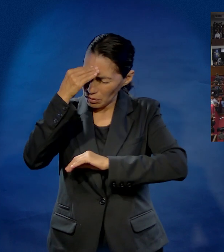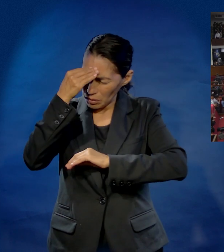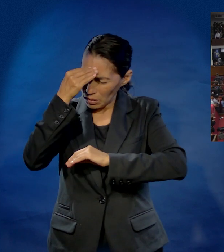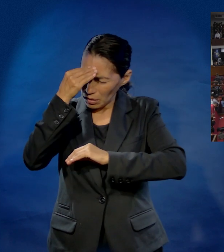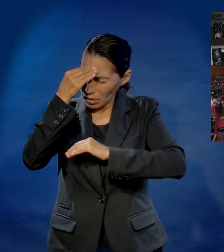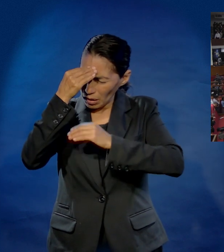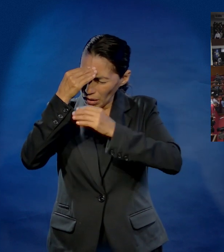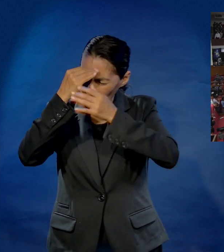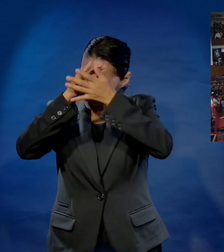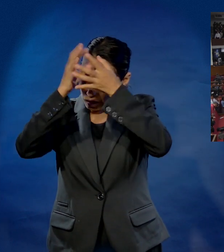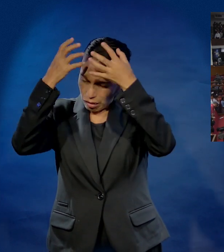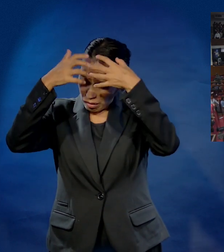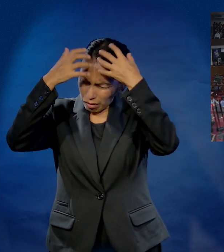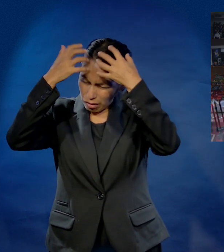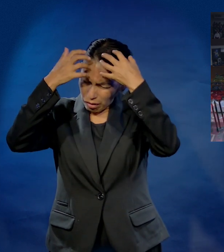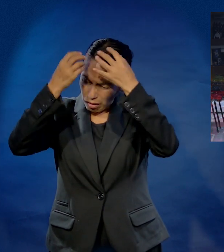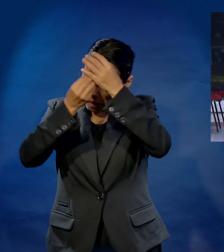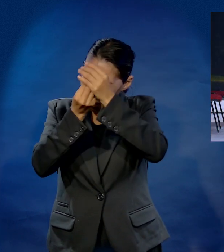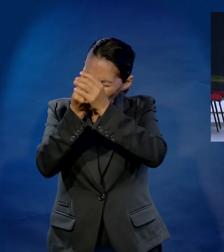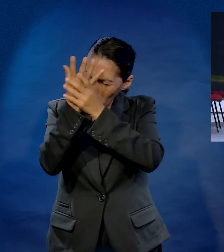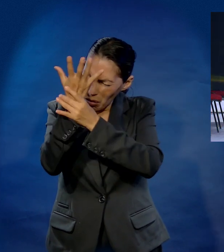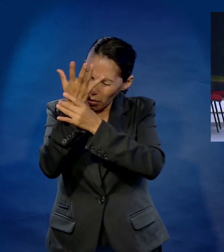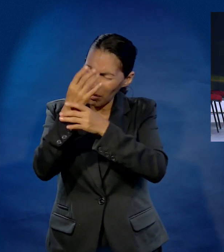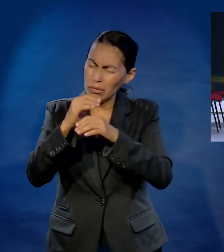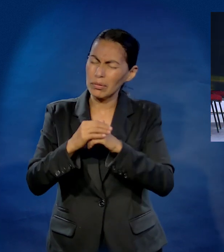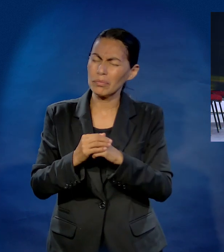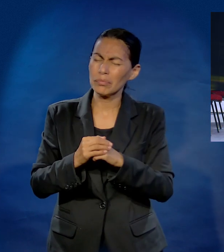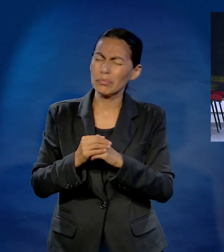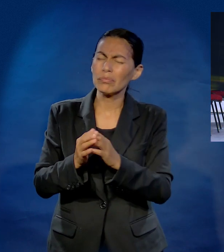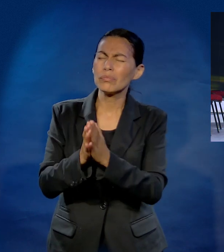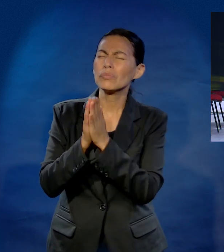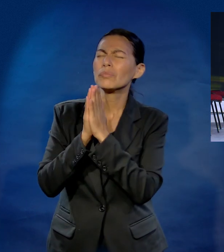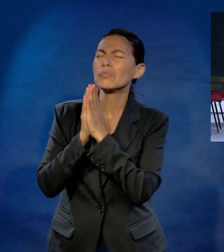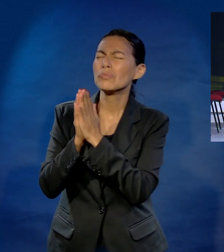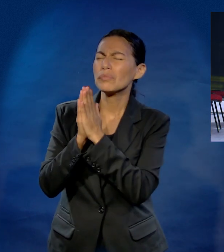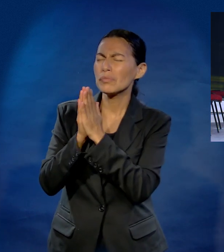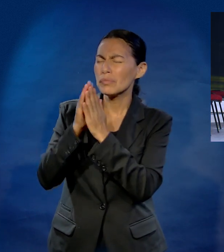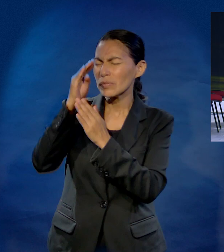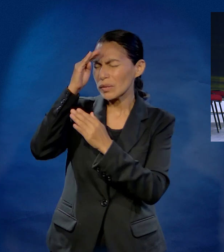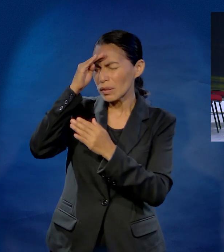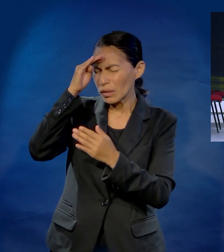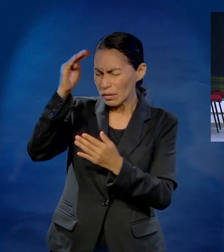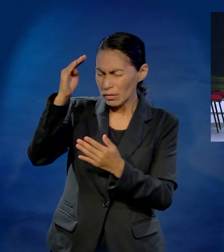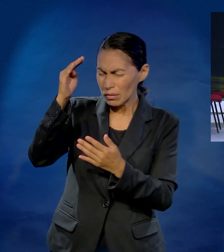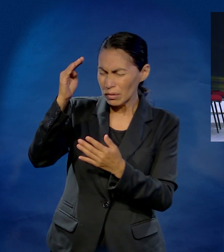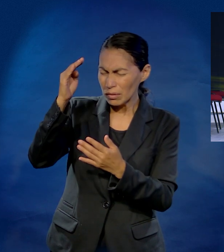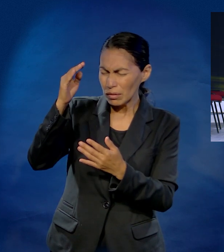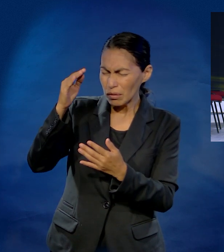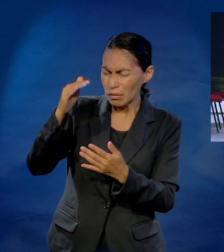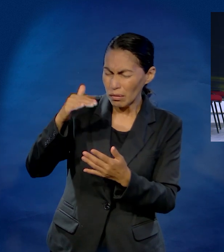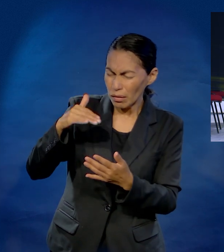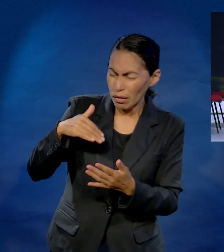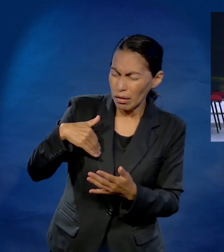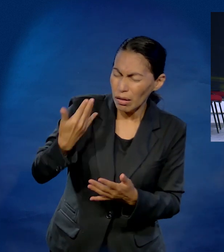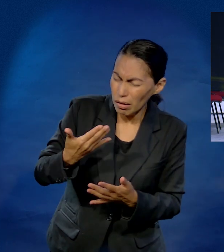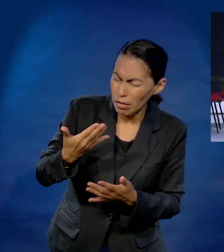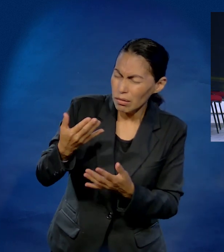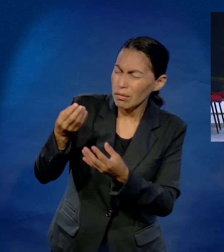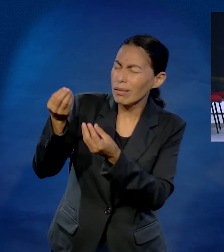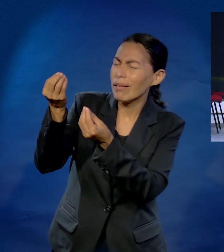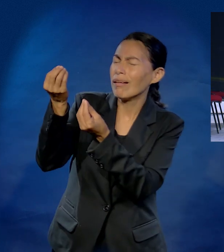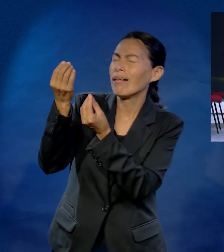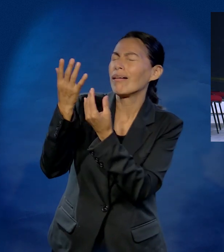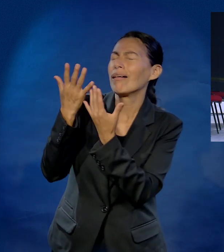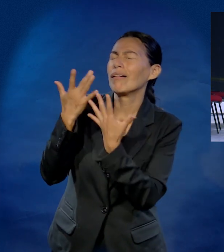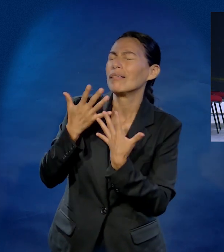una mente renovada en nosotros. Señor, por favor, Concédenos este milagro poderoso,